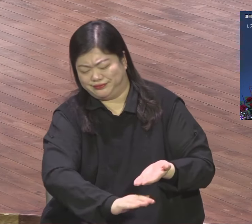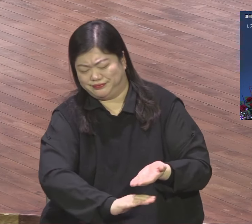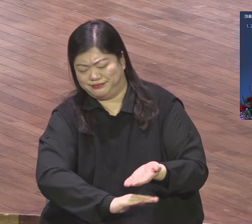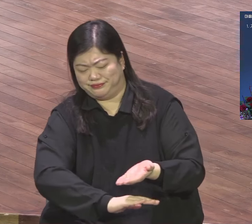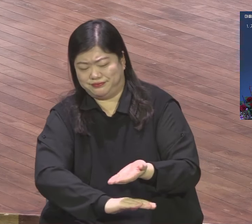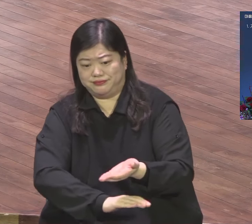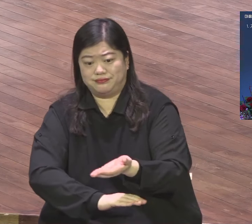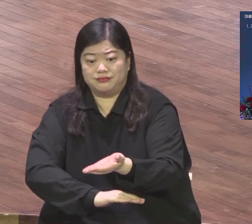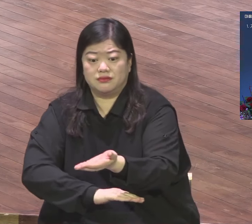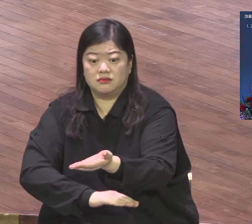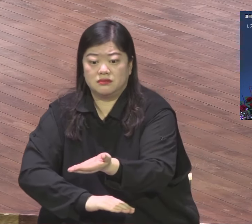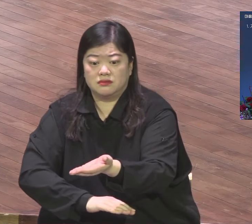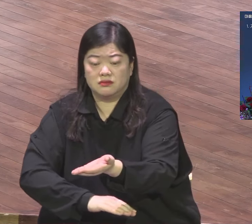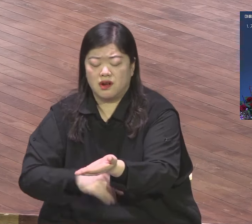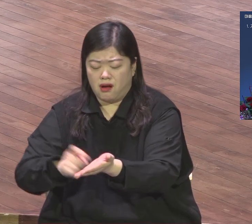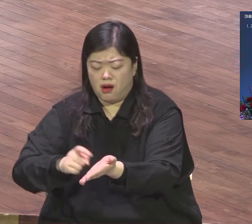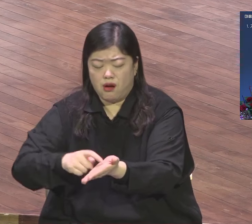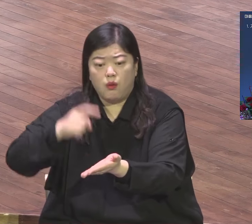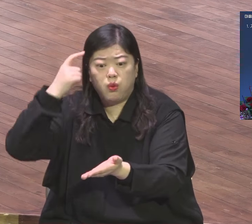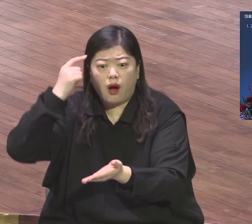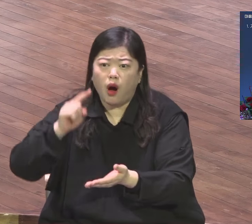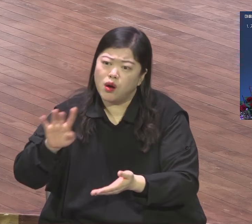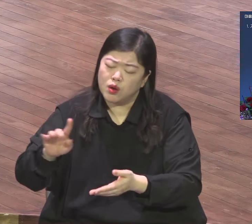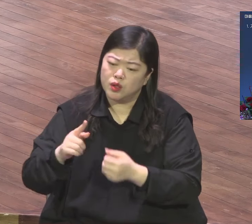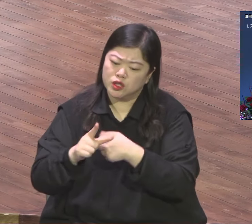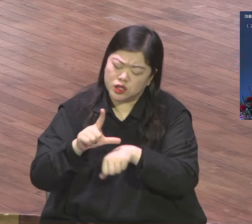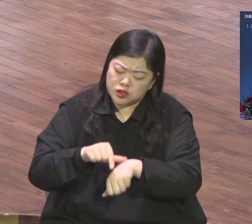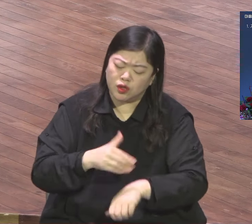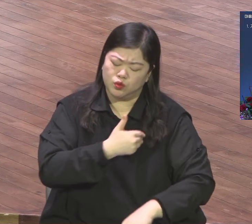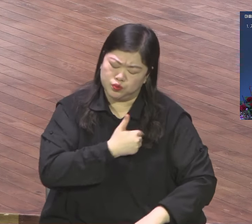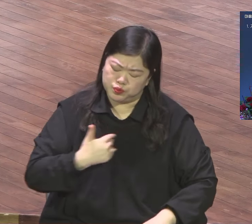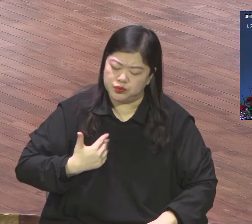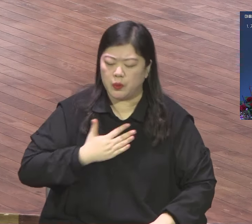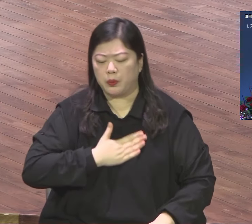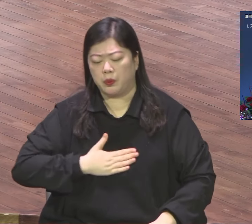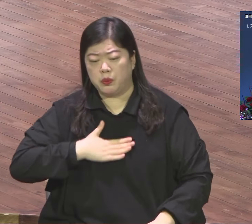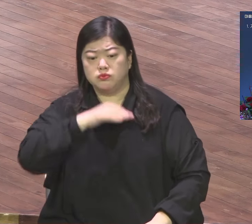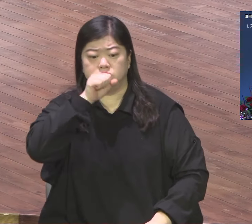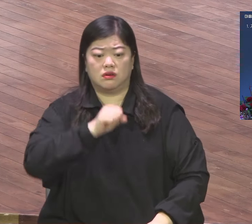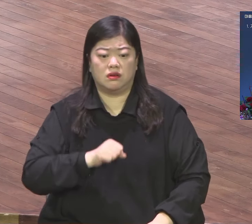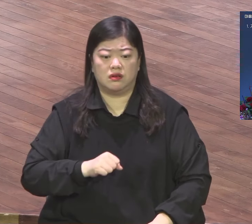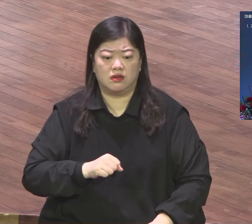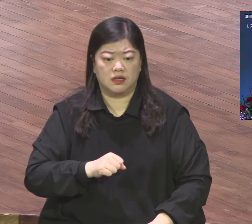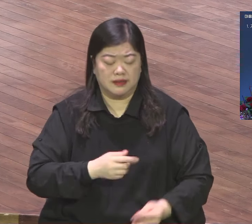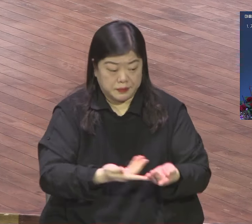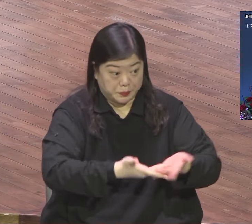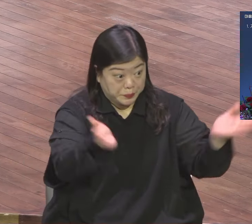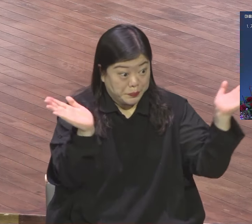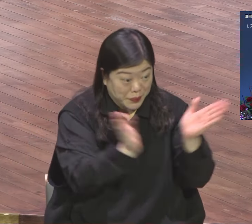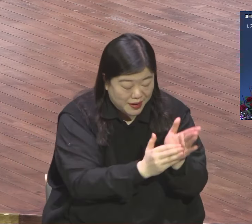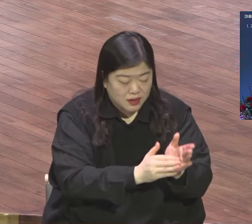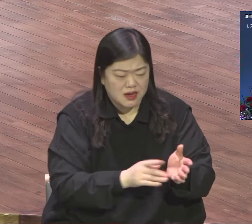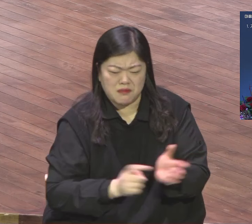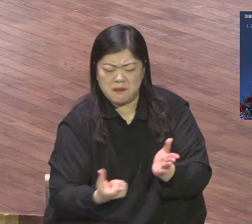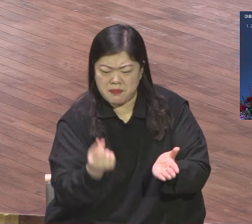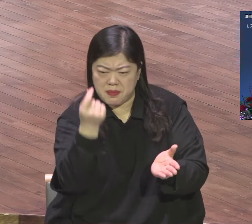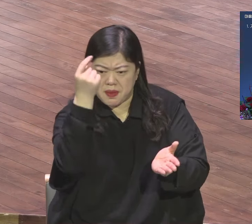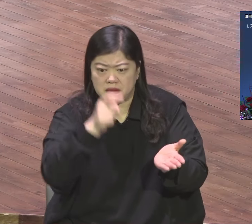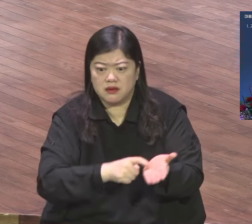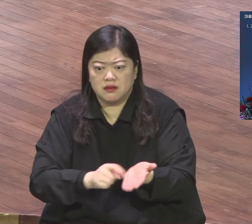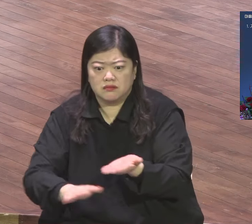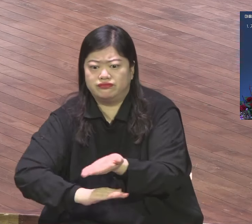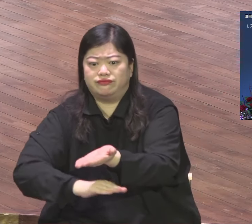하셨느냐. 자, 오늘 본문에는 기록되어 않지만은 이 내용을 똑같이 기록한 요한복음